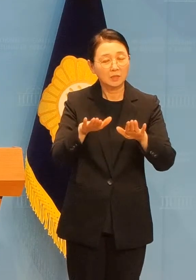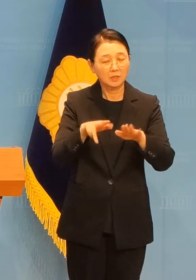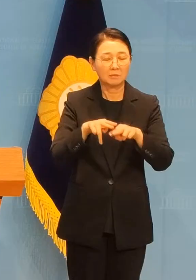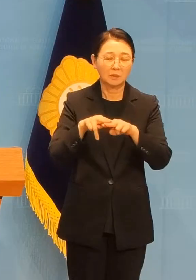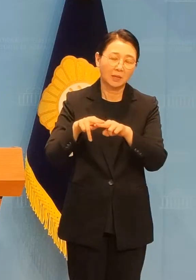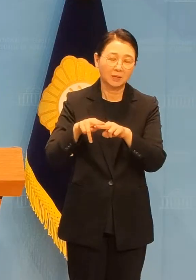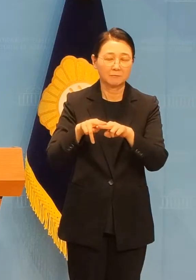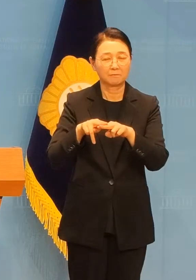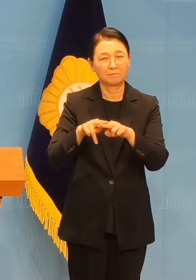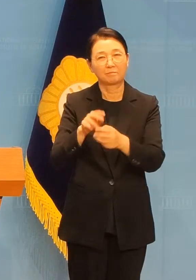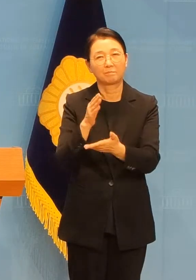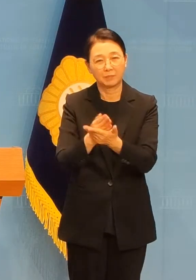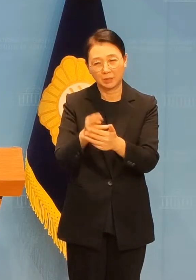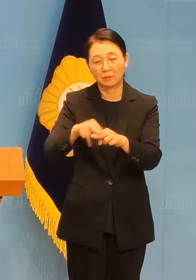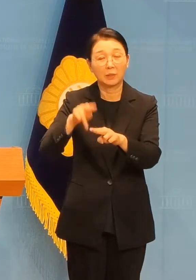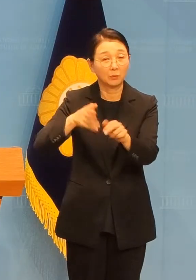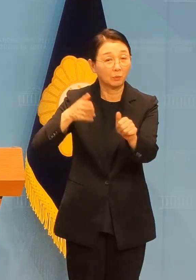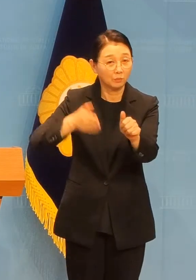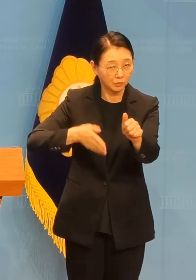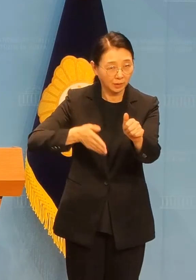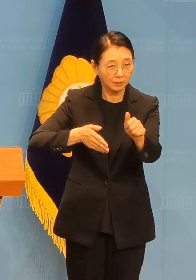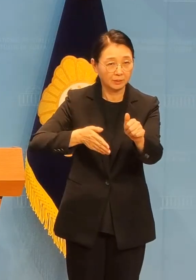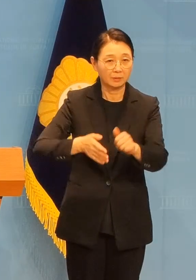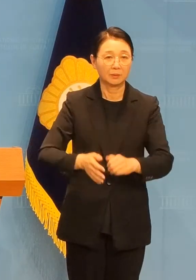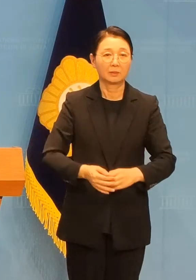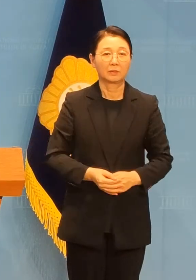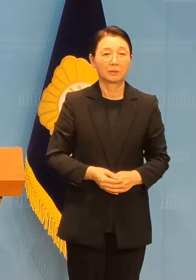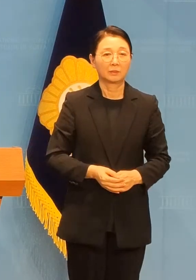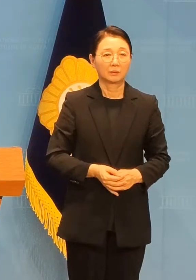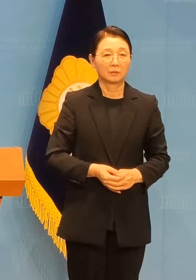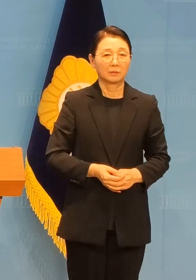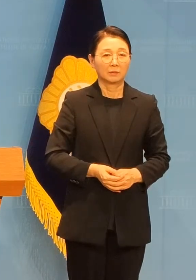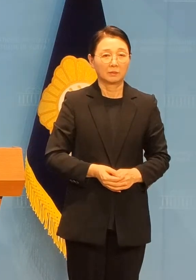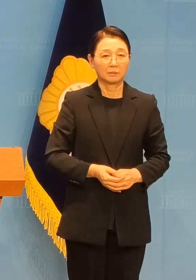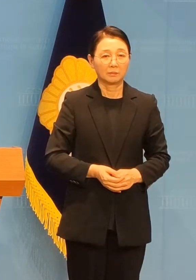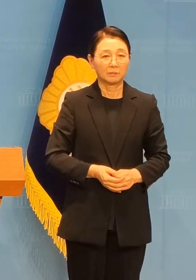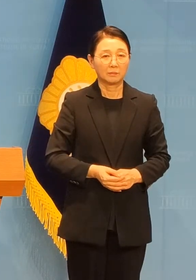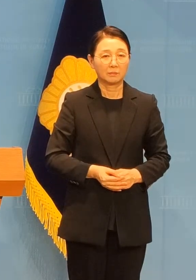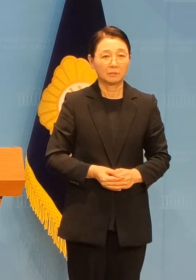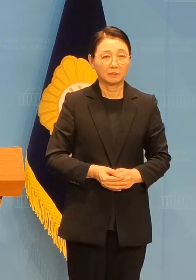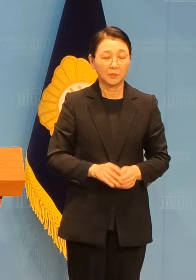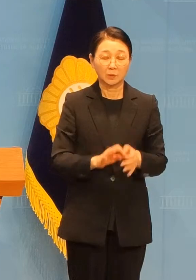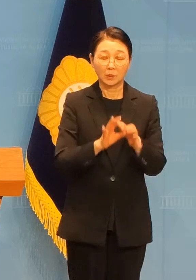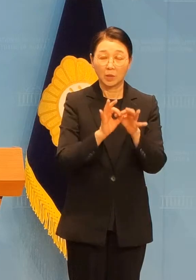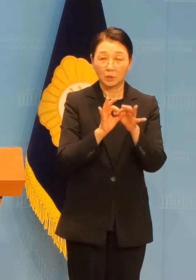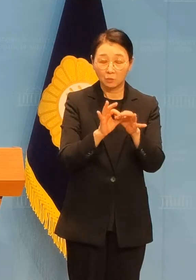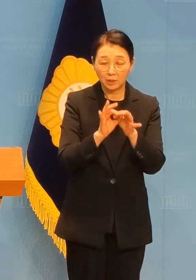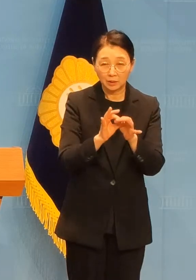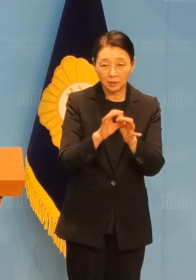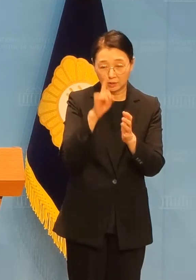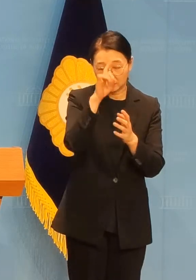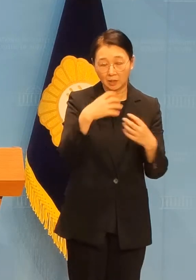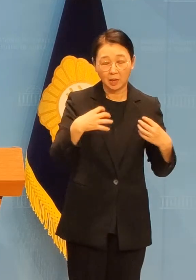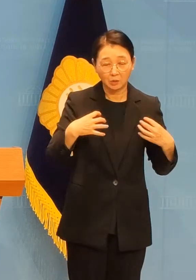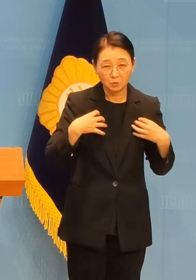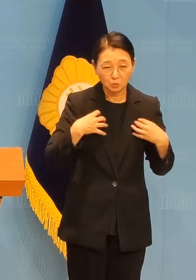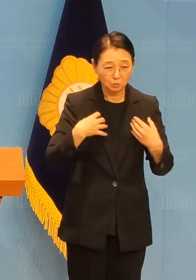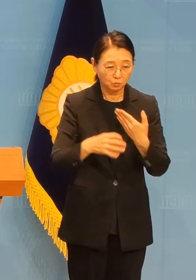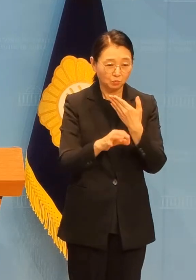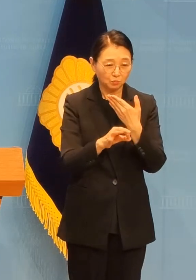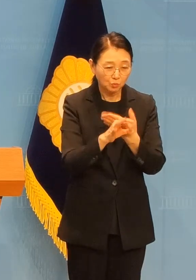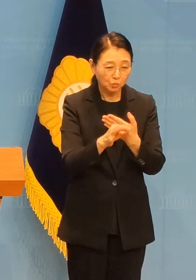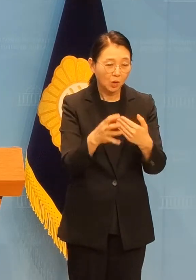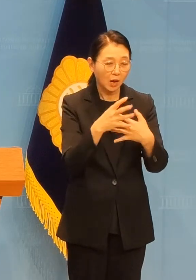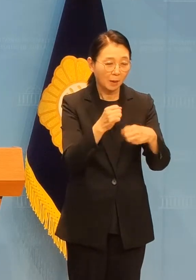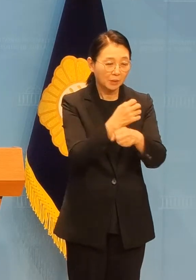연연할 명분이 없습니다. 즉각 사퇴하십시오. 또한 관계 당국은 부정 청약 여부와 재산 축소